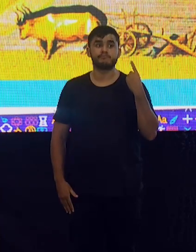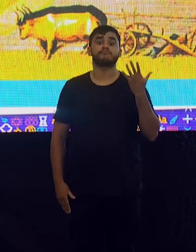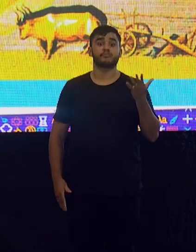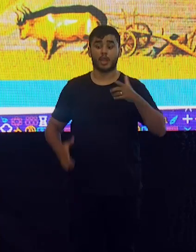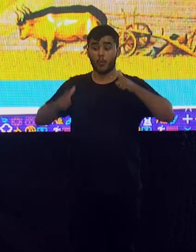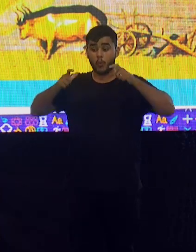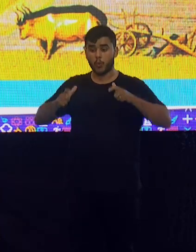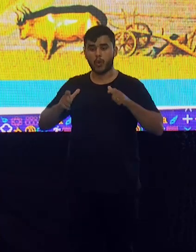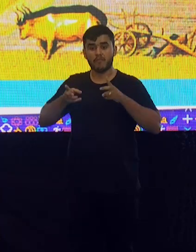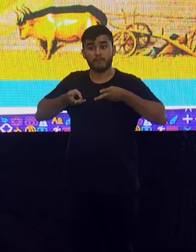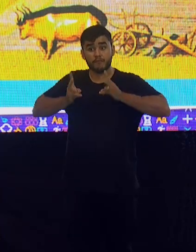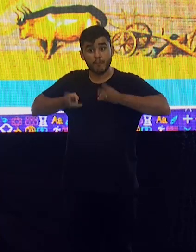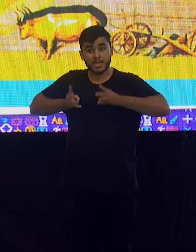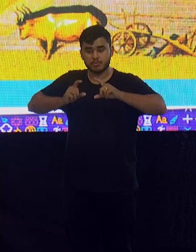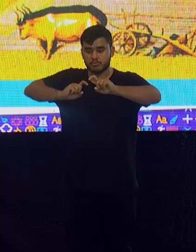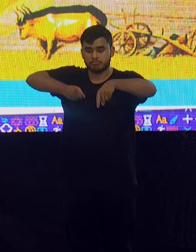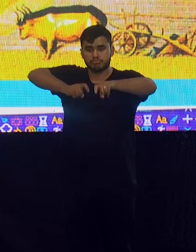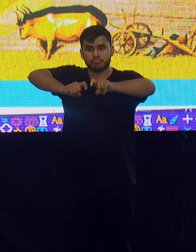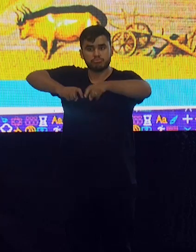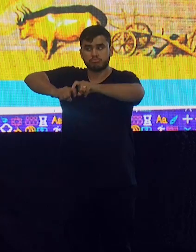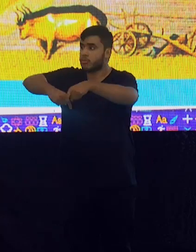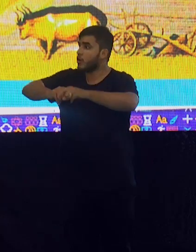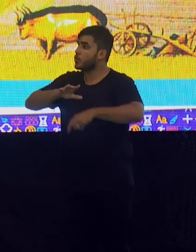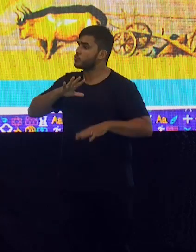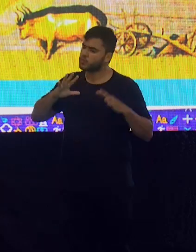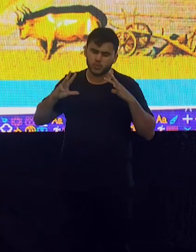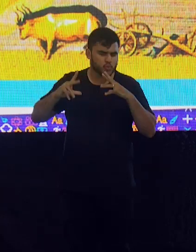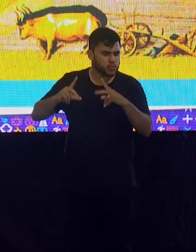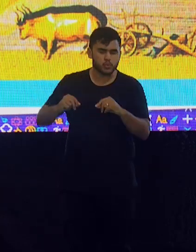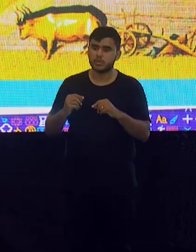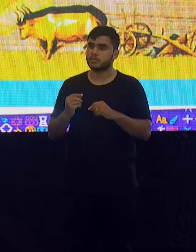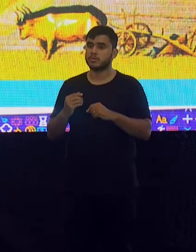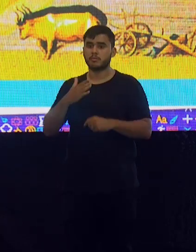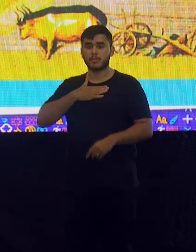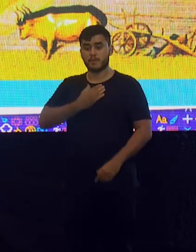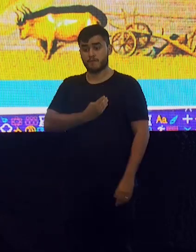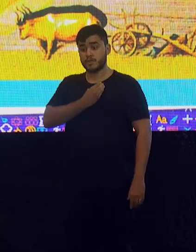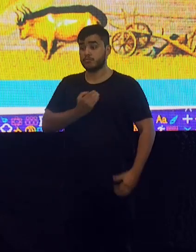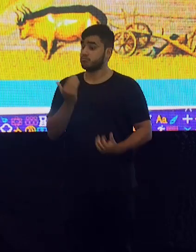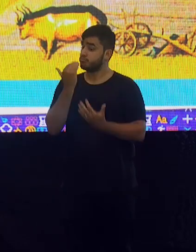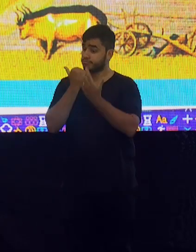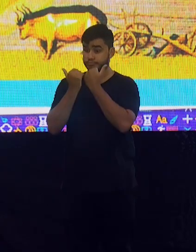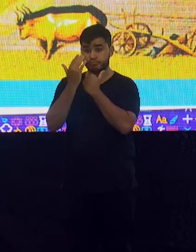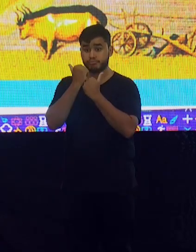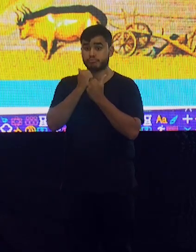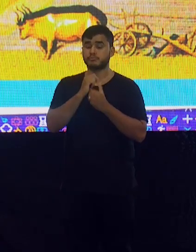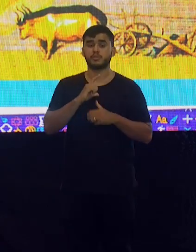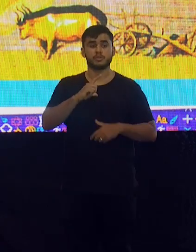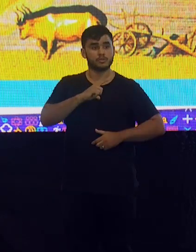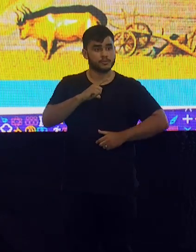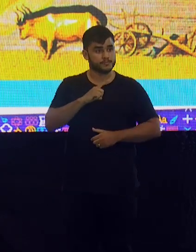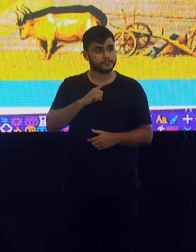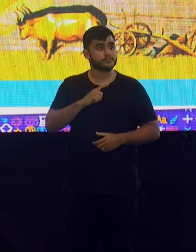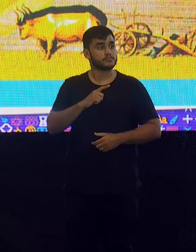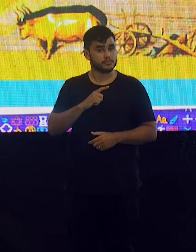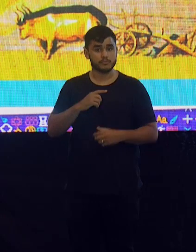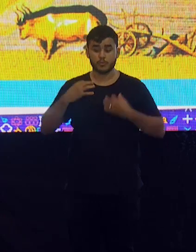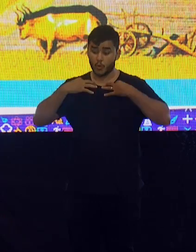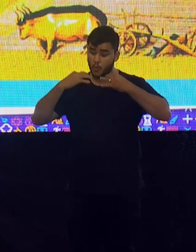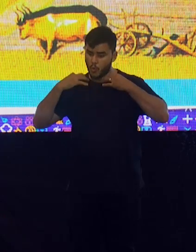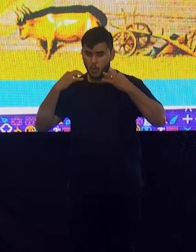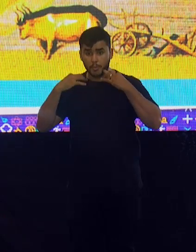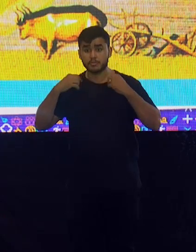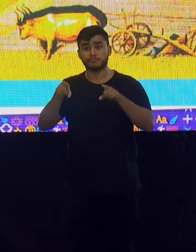eles produziam tudo que precisavam para sobreviver. Eles produziam o que